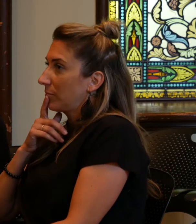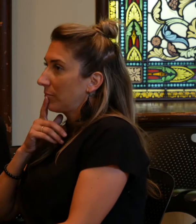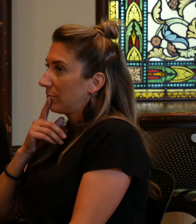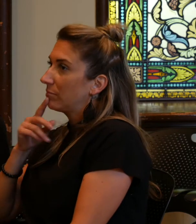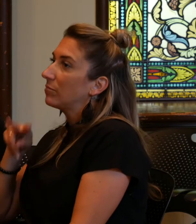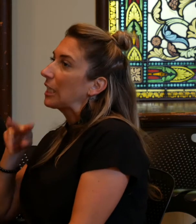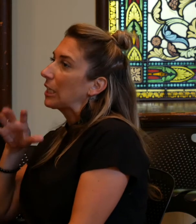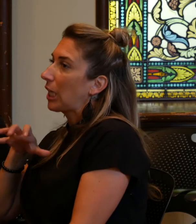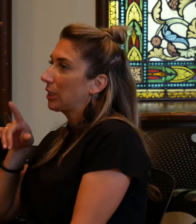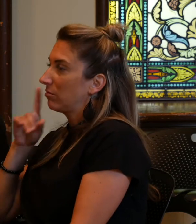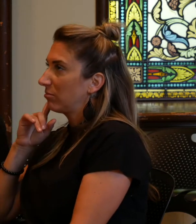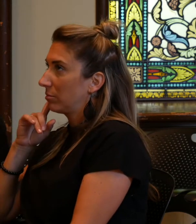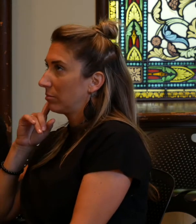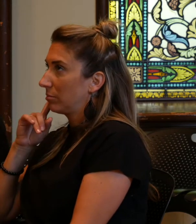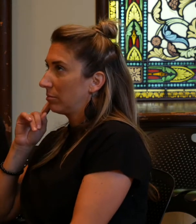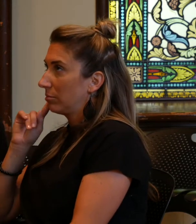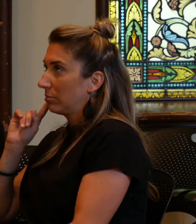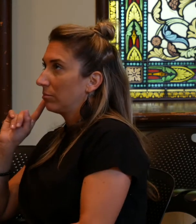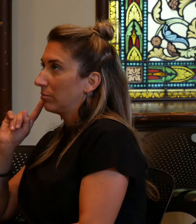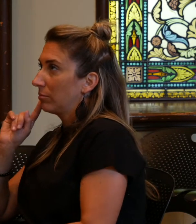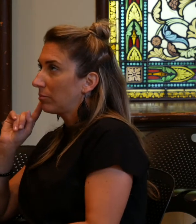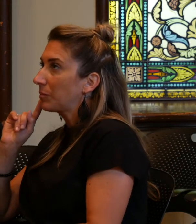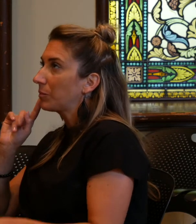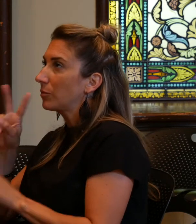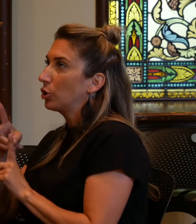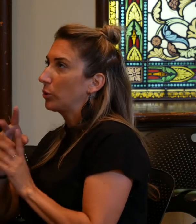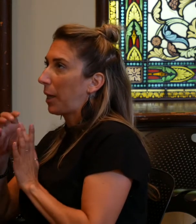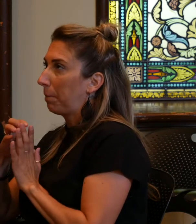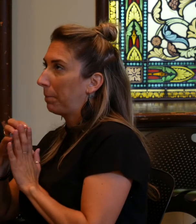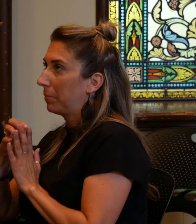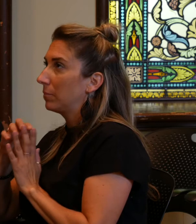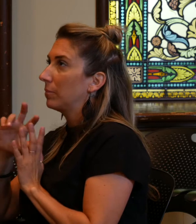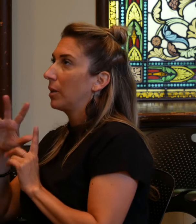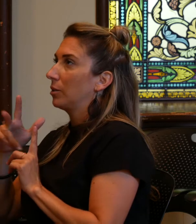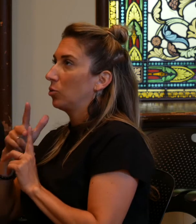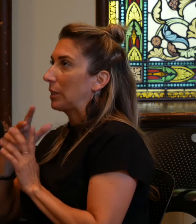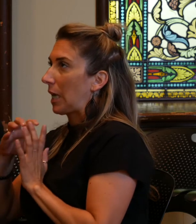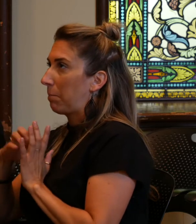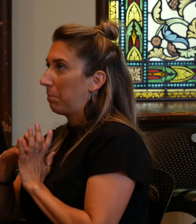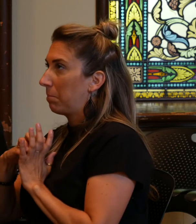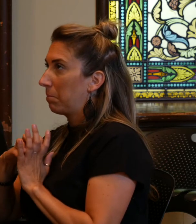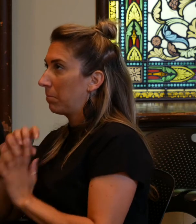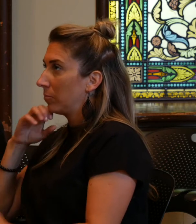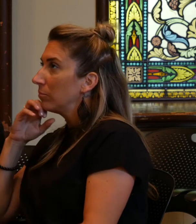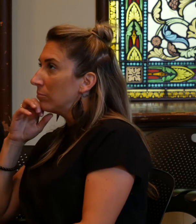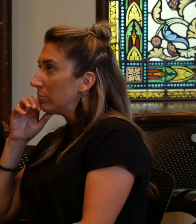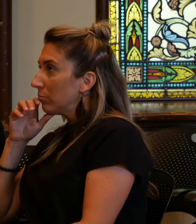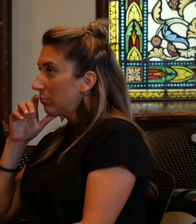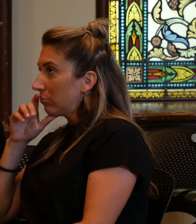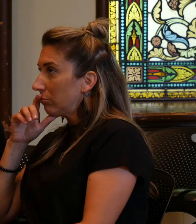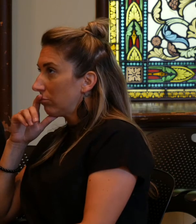de janvier sur les prairies déposées. Ô douce mémoire d'elle que